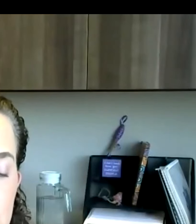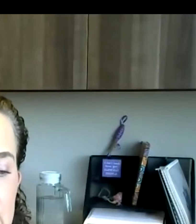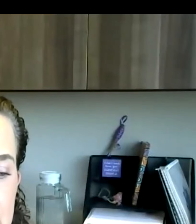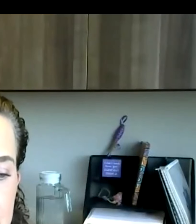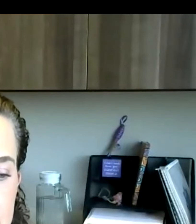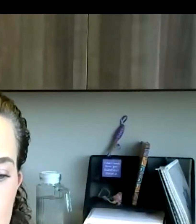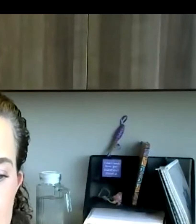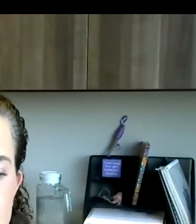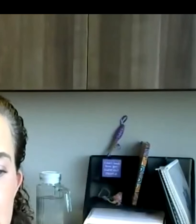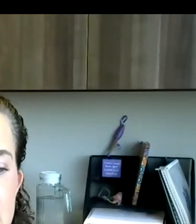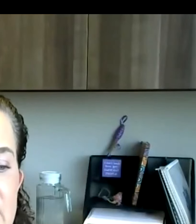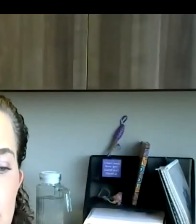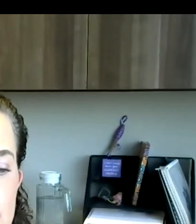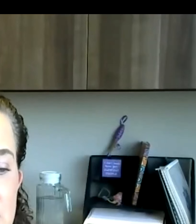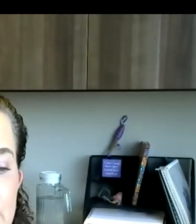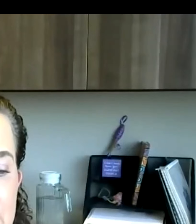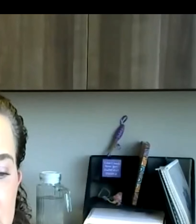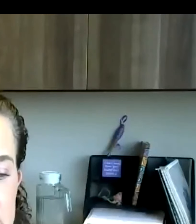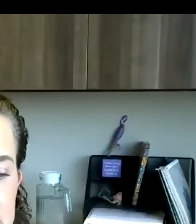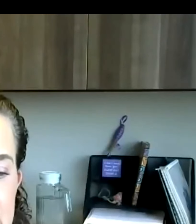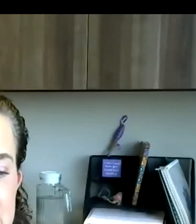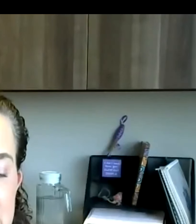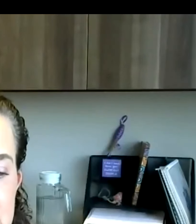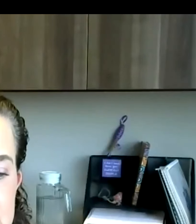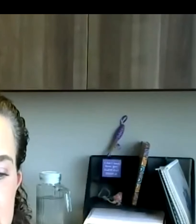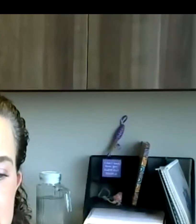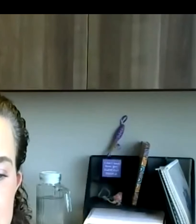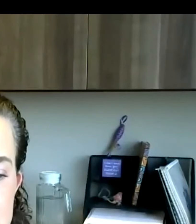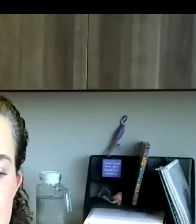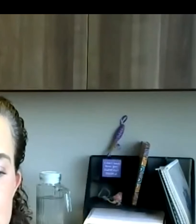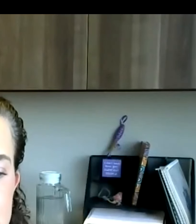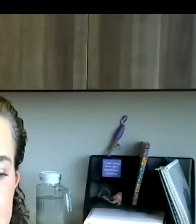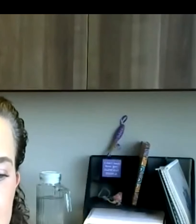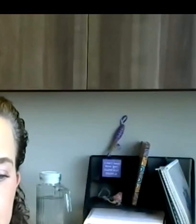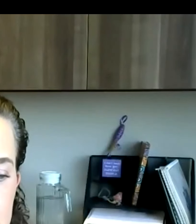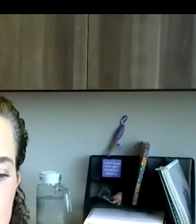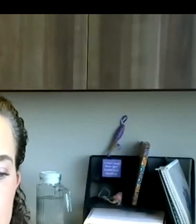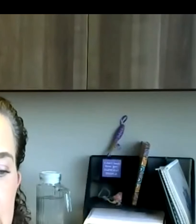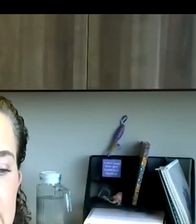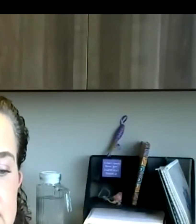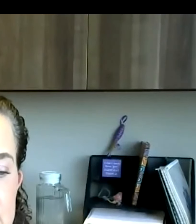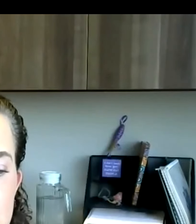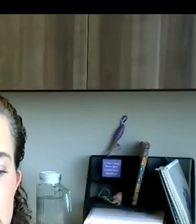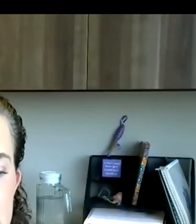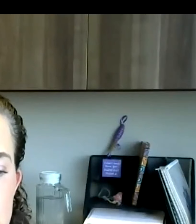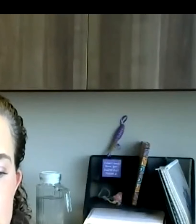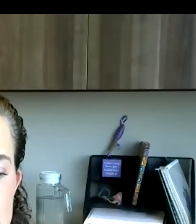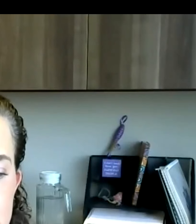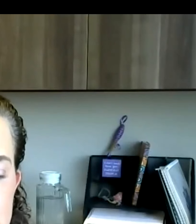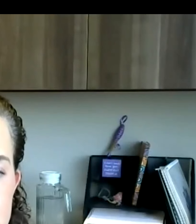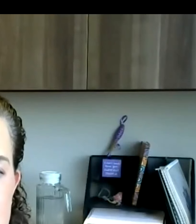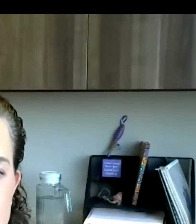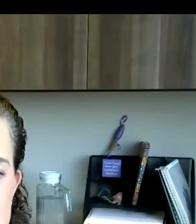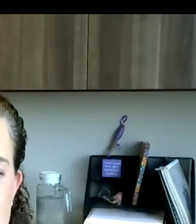le otorga la ley al titular de conocer previamente las características esenciales del tratamiento a que serán sometidos los